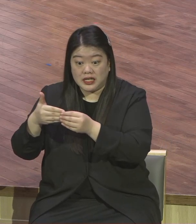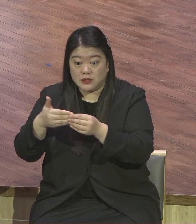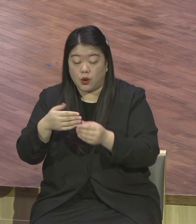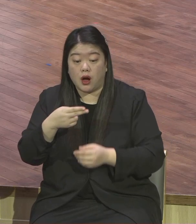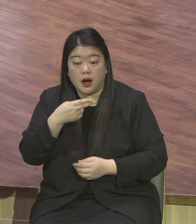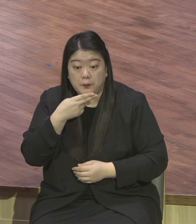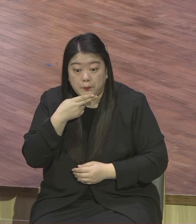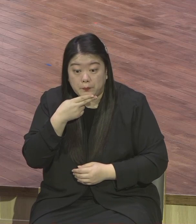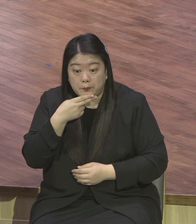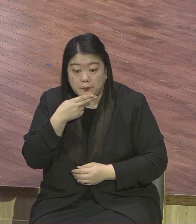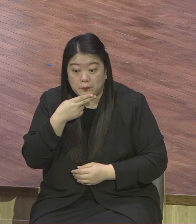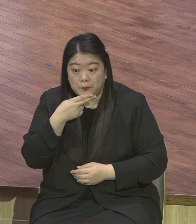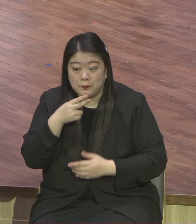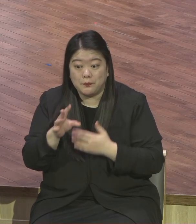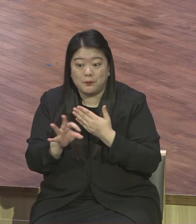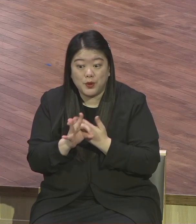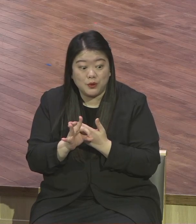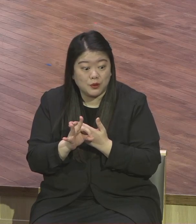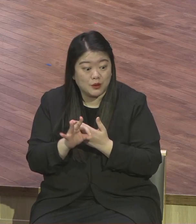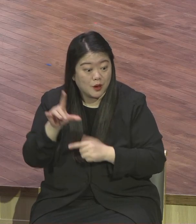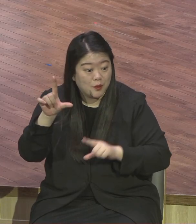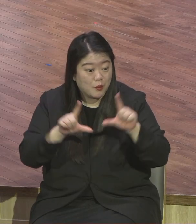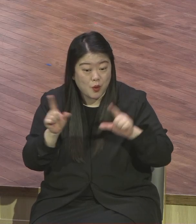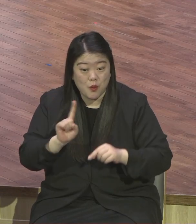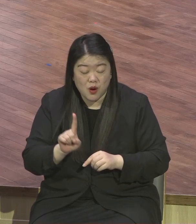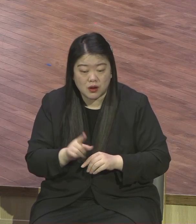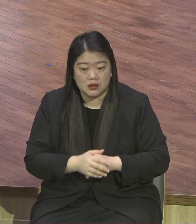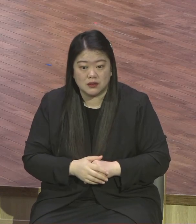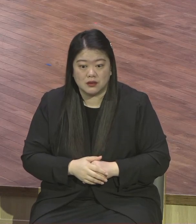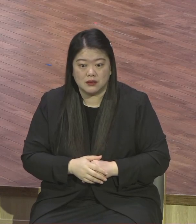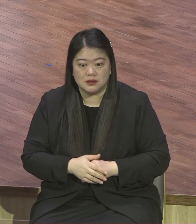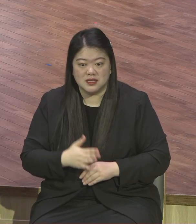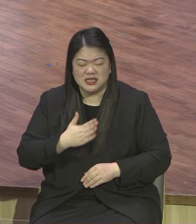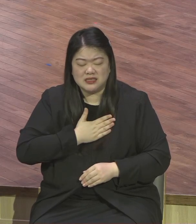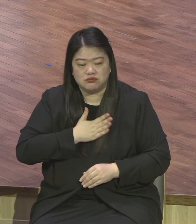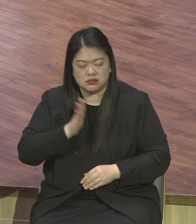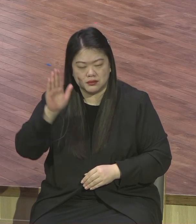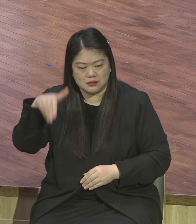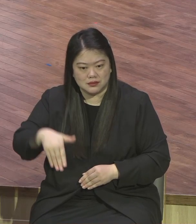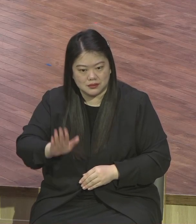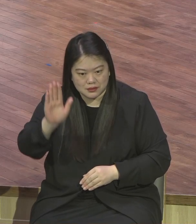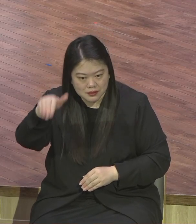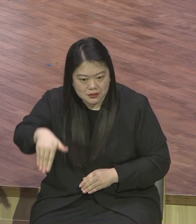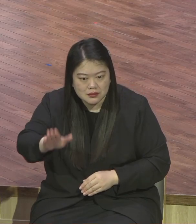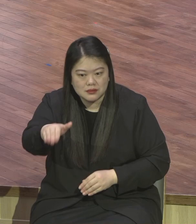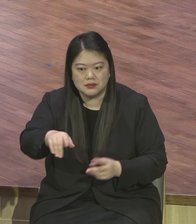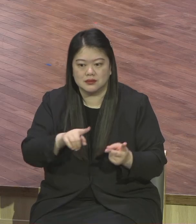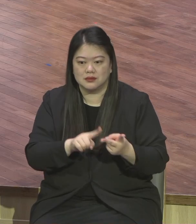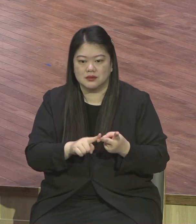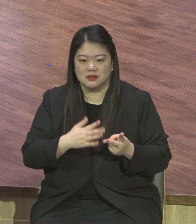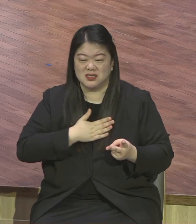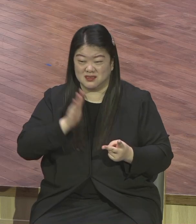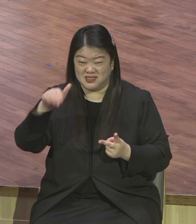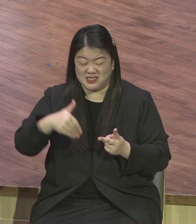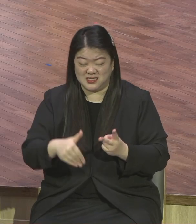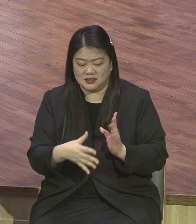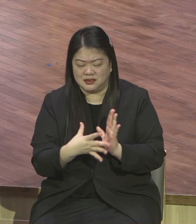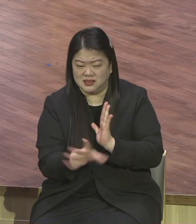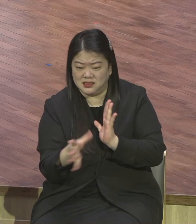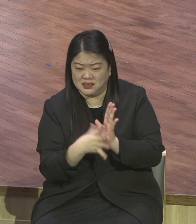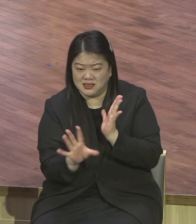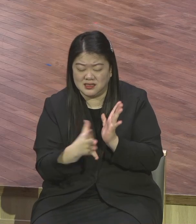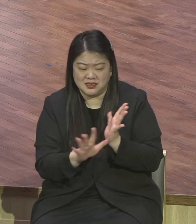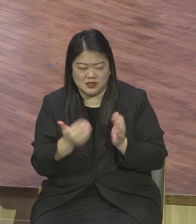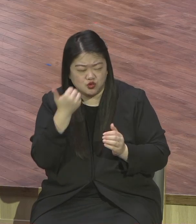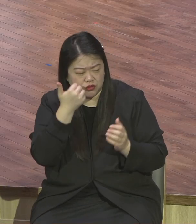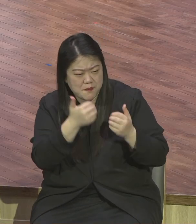되느냐? 육체의 소욕 따라 자기 기분대로 감정대로 그렇게 살면 어떻게 되느냐? 결국 구렁텅이에